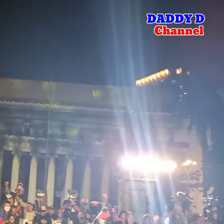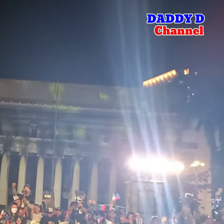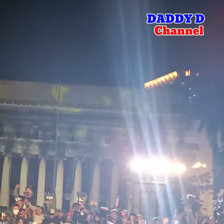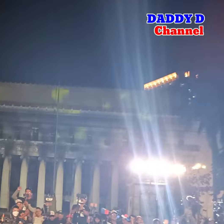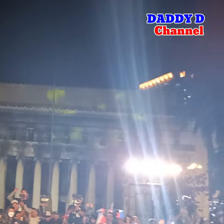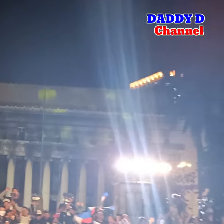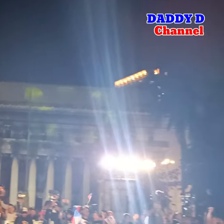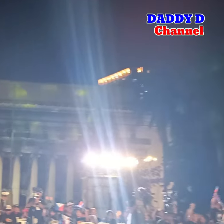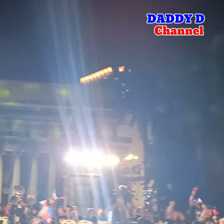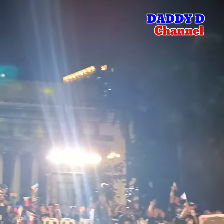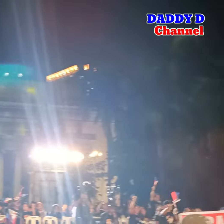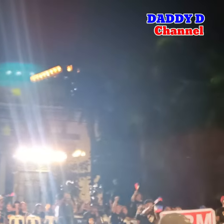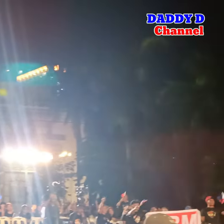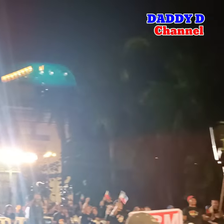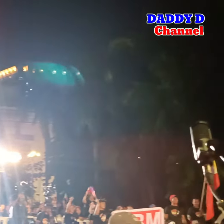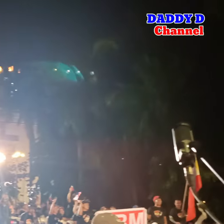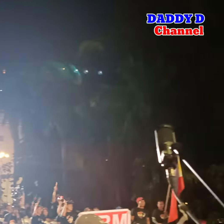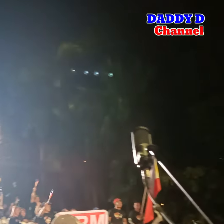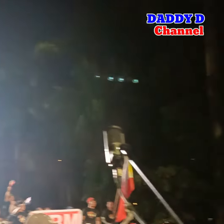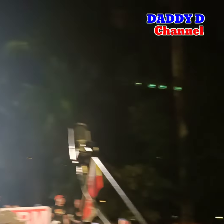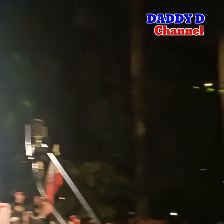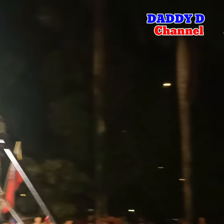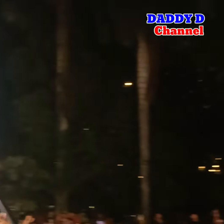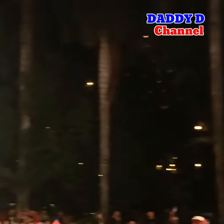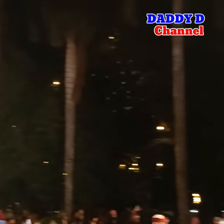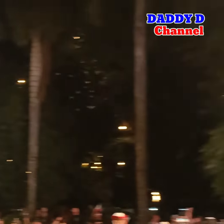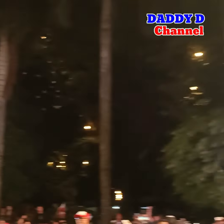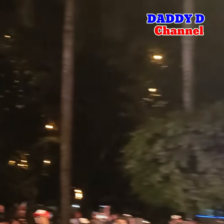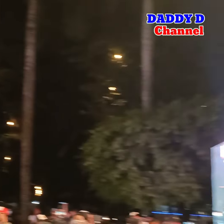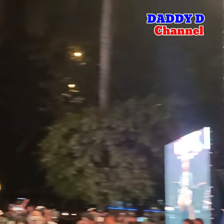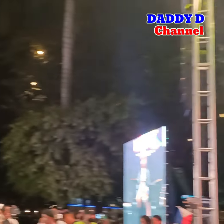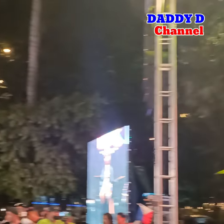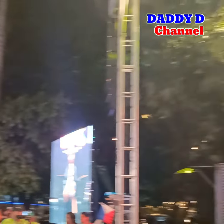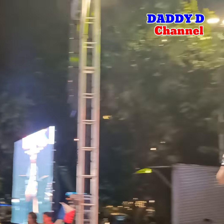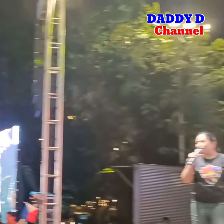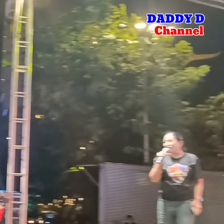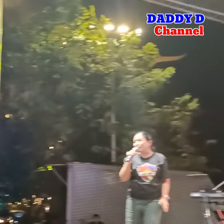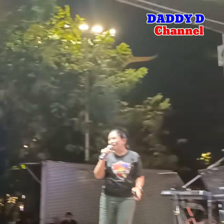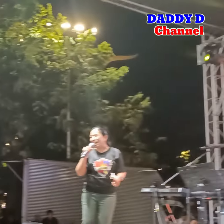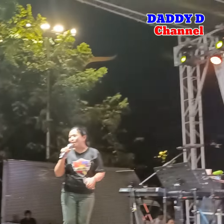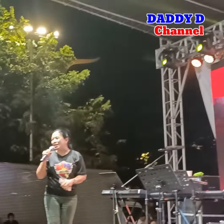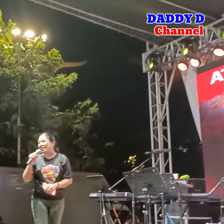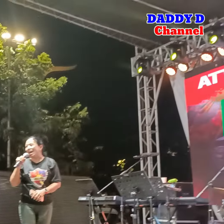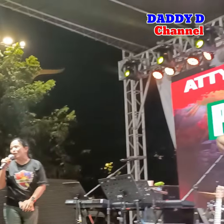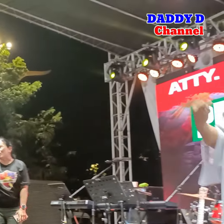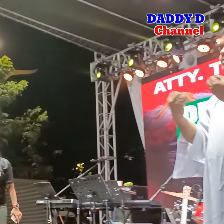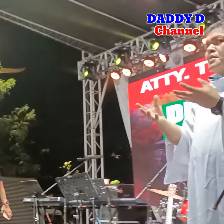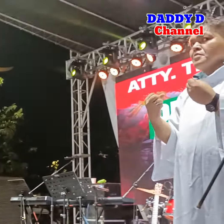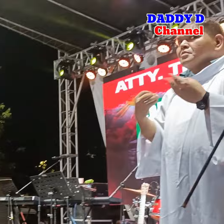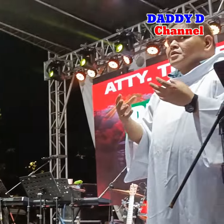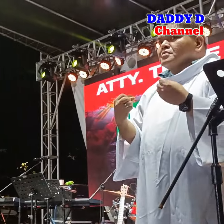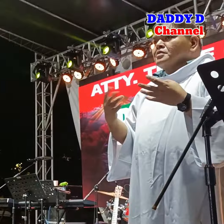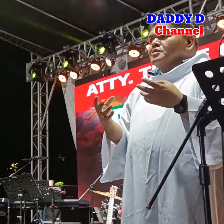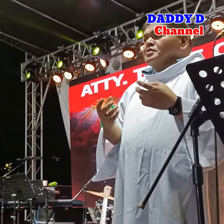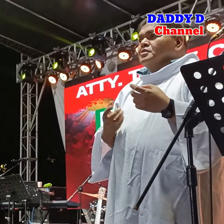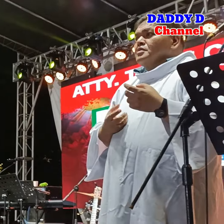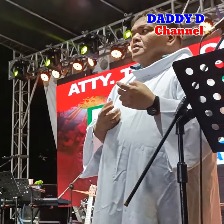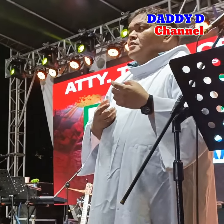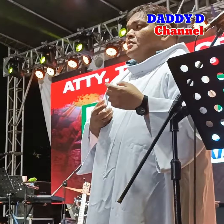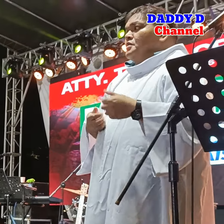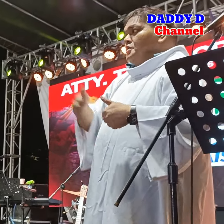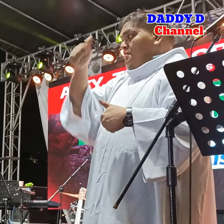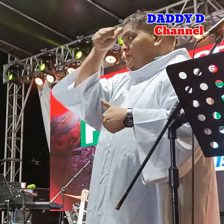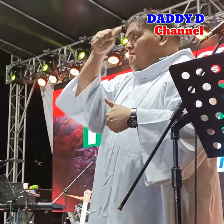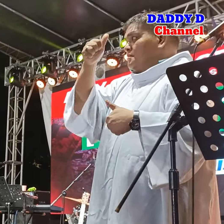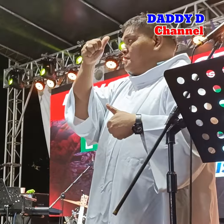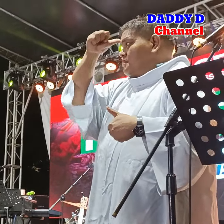Maisog! We are stronger than him. Mas marami tayo. Tandaan